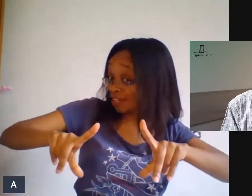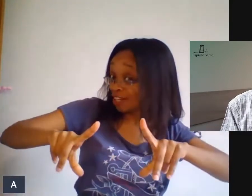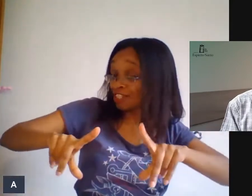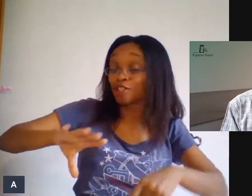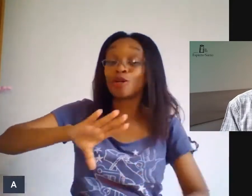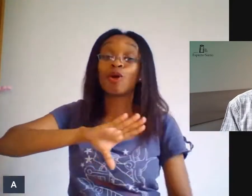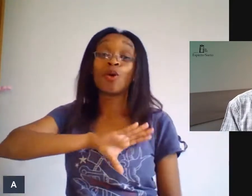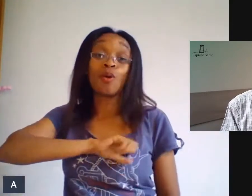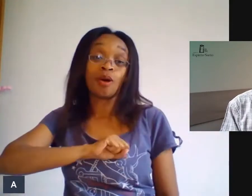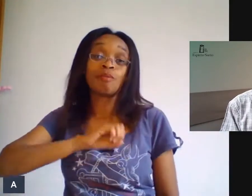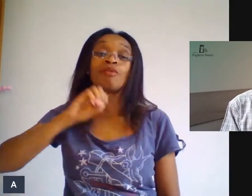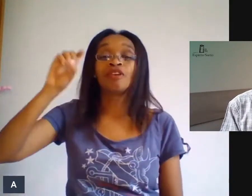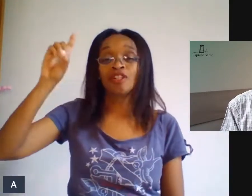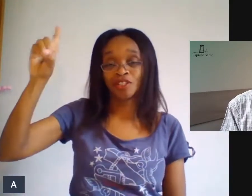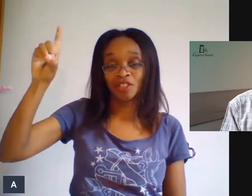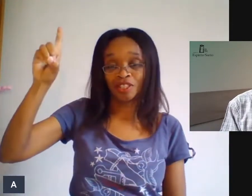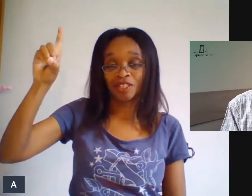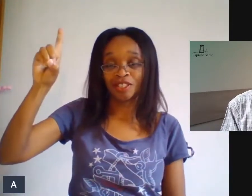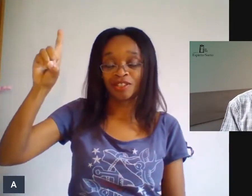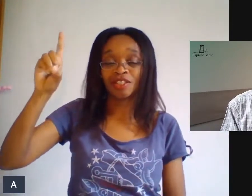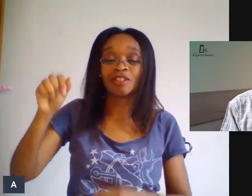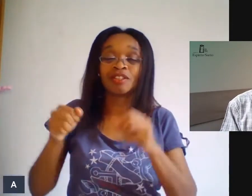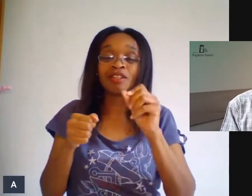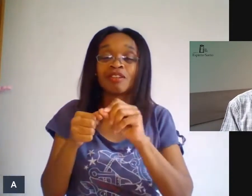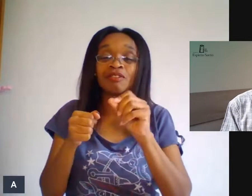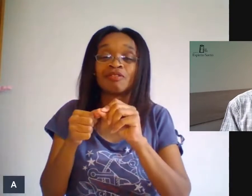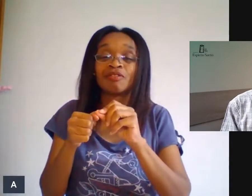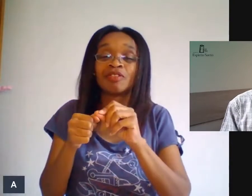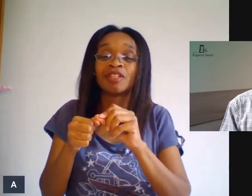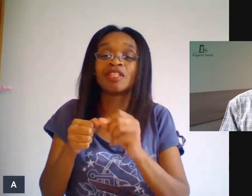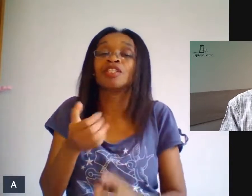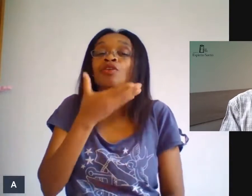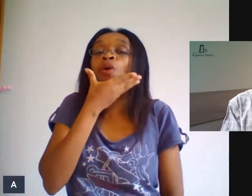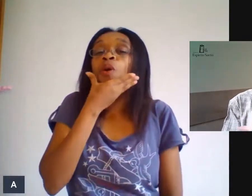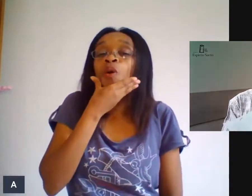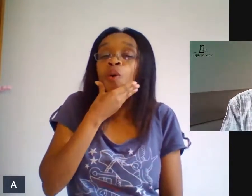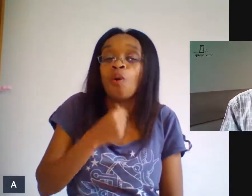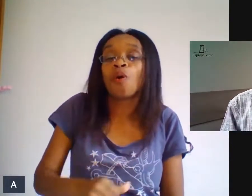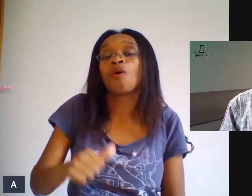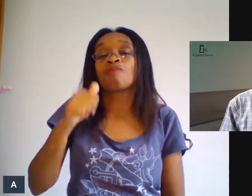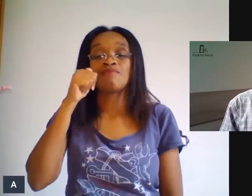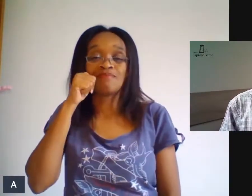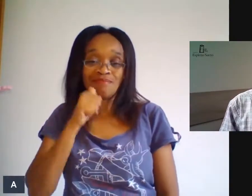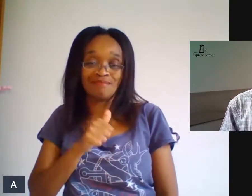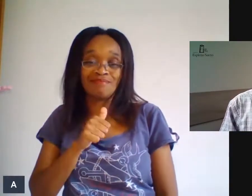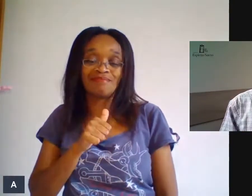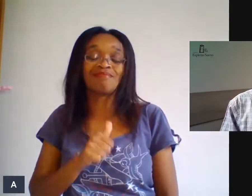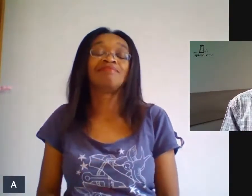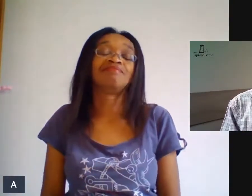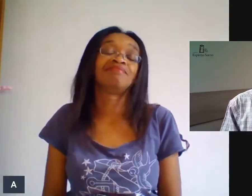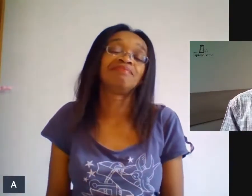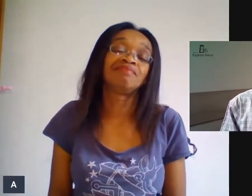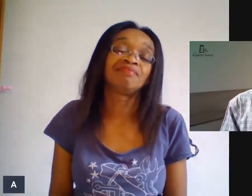ao lado do ser humano em relação a tantas outras coisas.